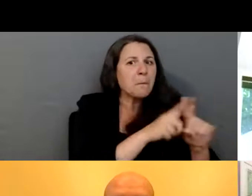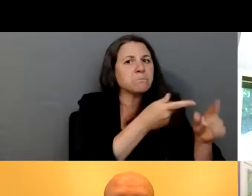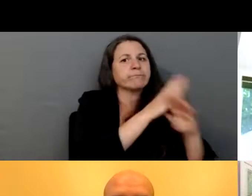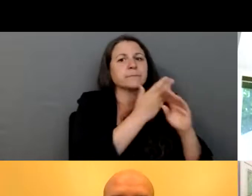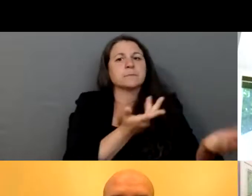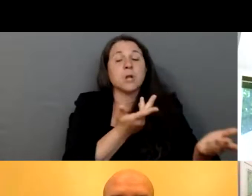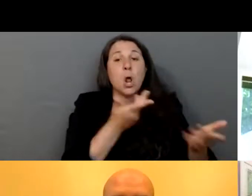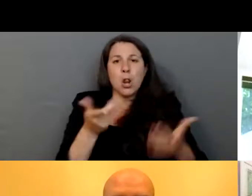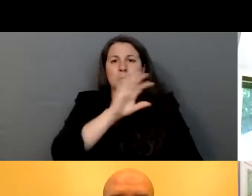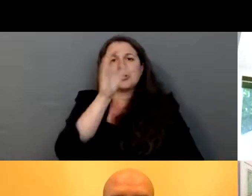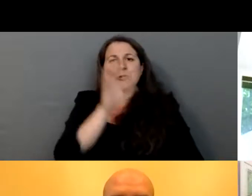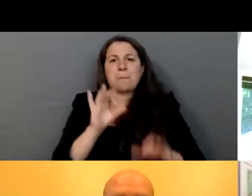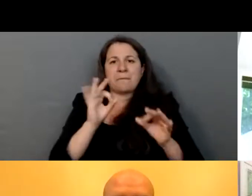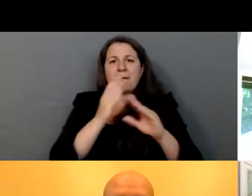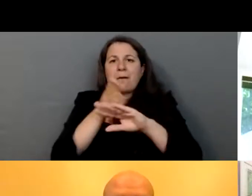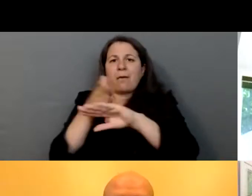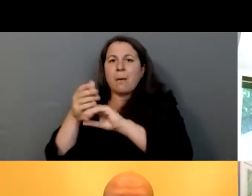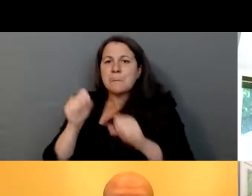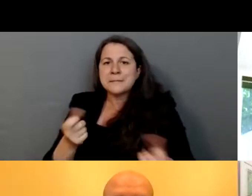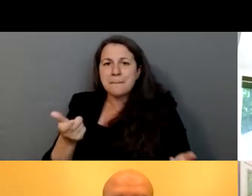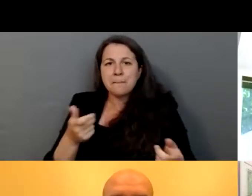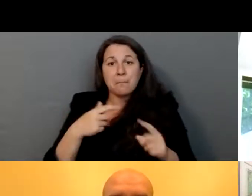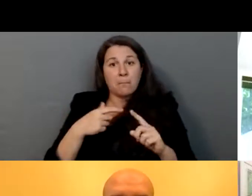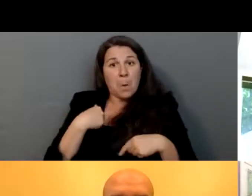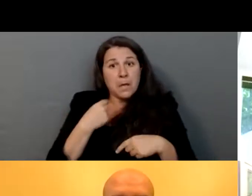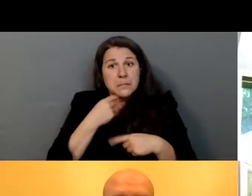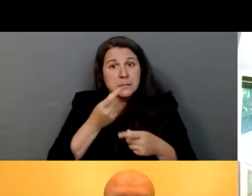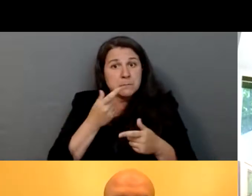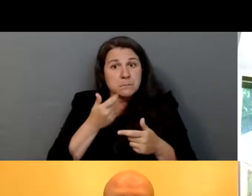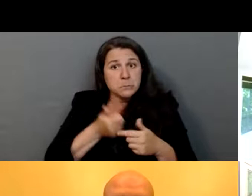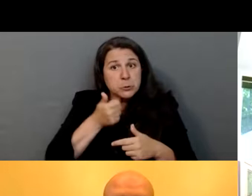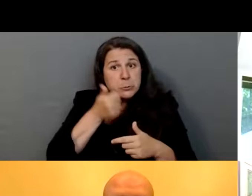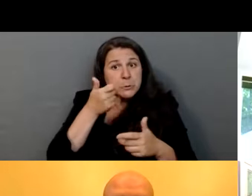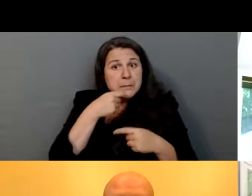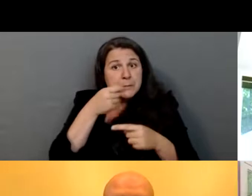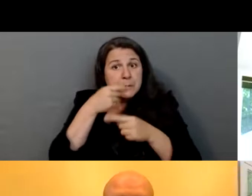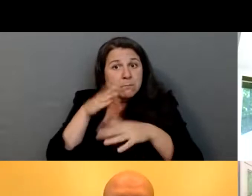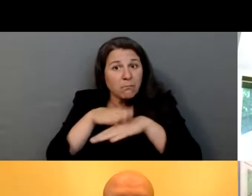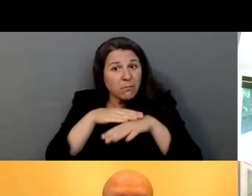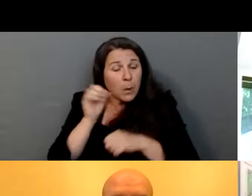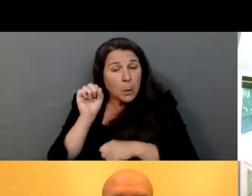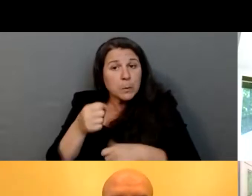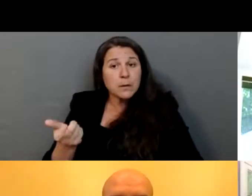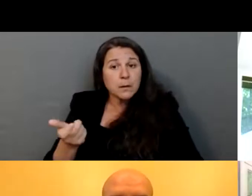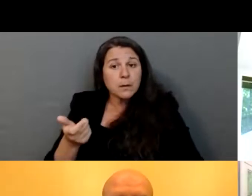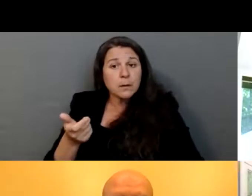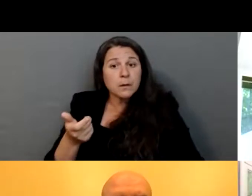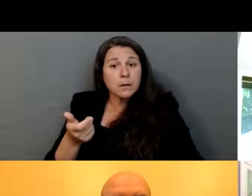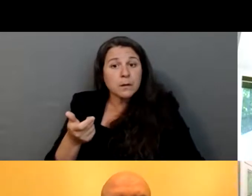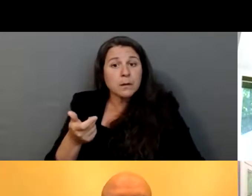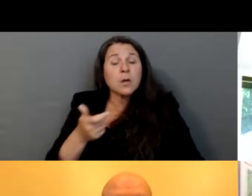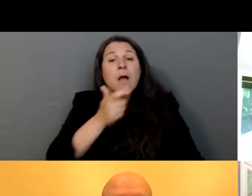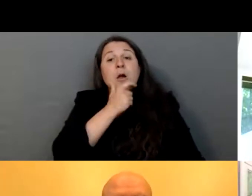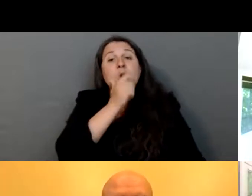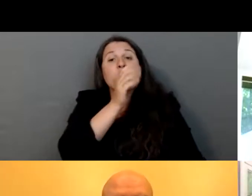de plus en plus, mais c'est assez récent. Mais c'est vrai, on le voit beaucoup plus dans les communautés anglophones et